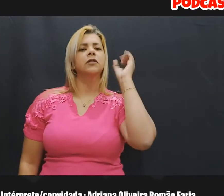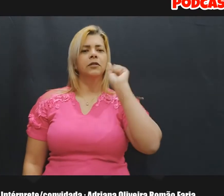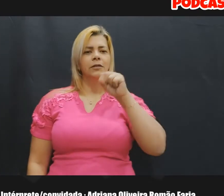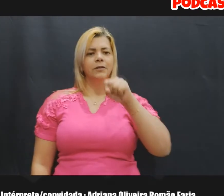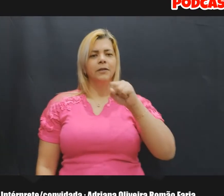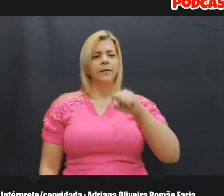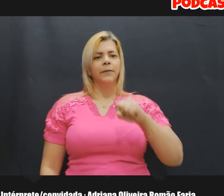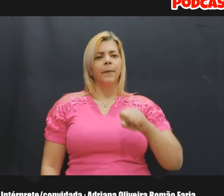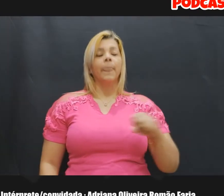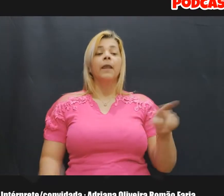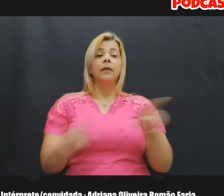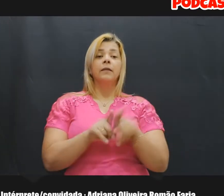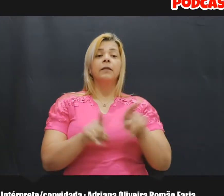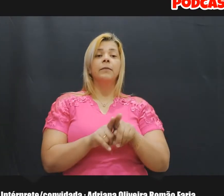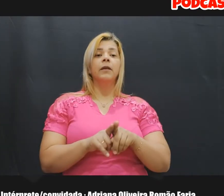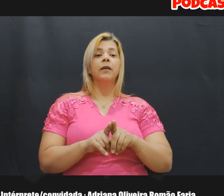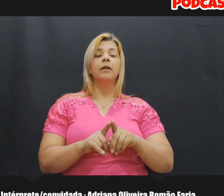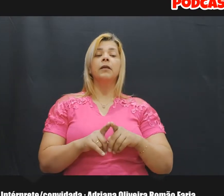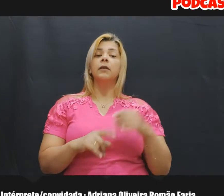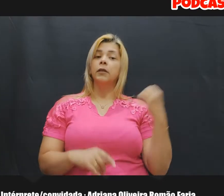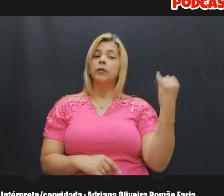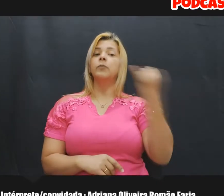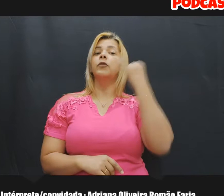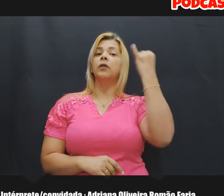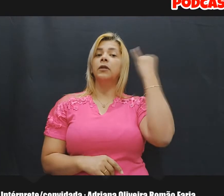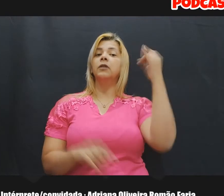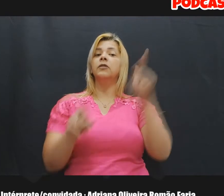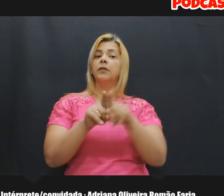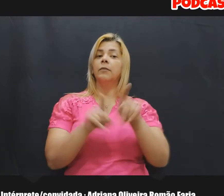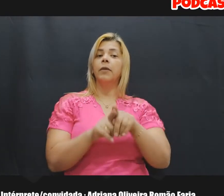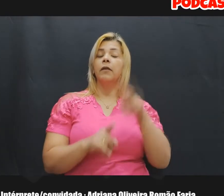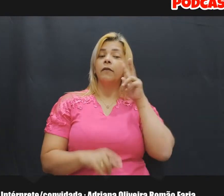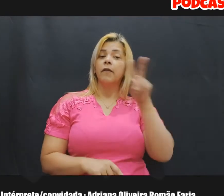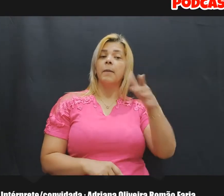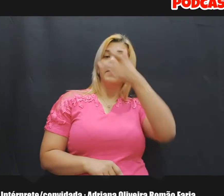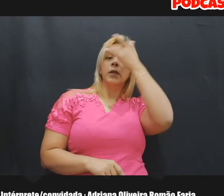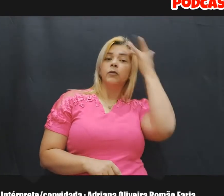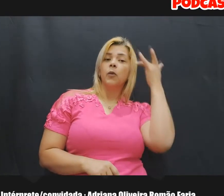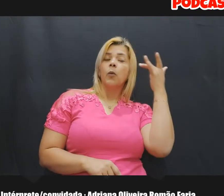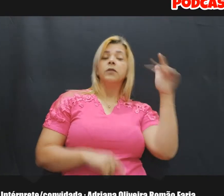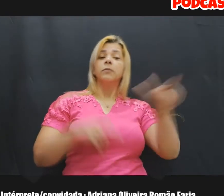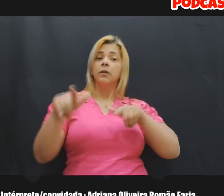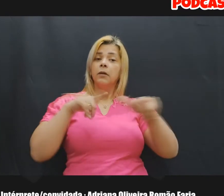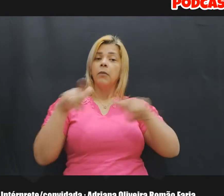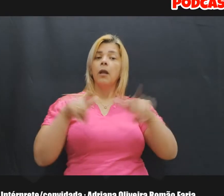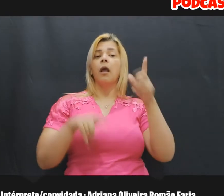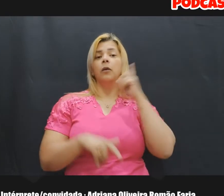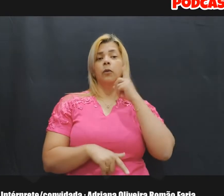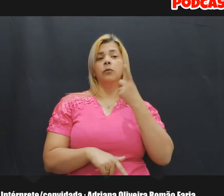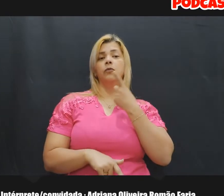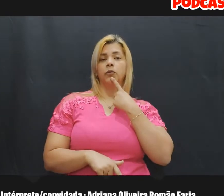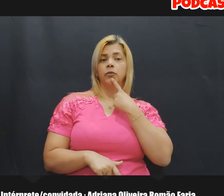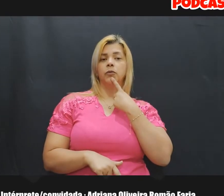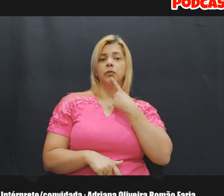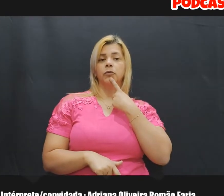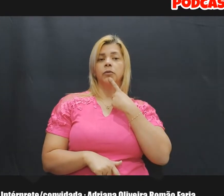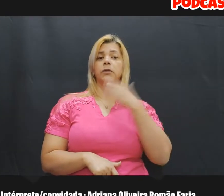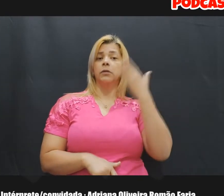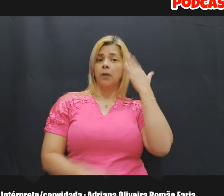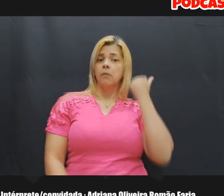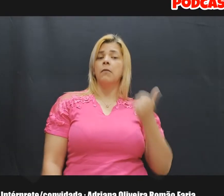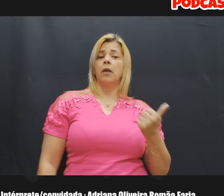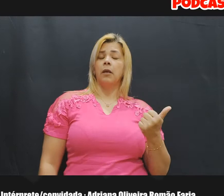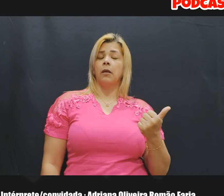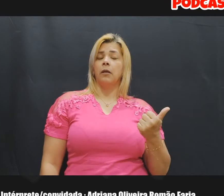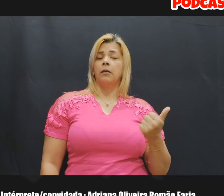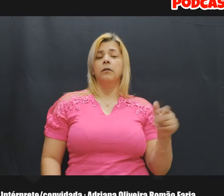à disposição para poder fazer esse trabalho, né? Passa mais a questão do saber, mais a questão do